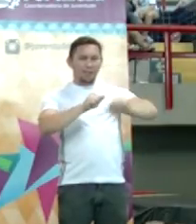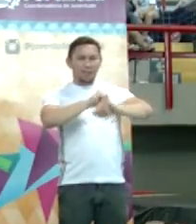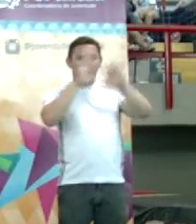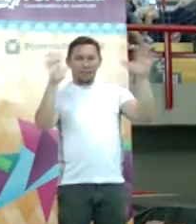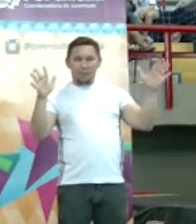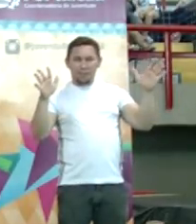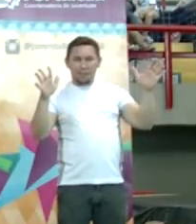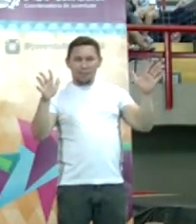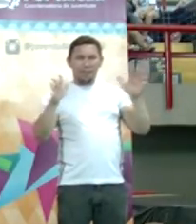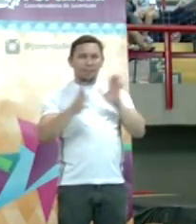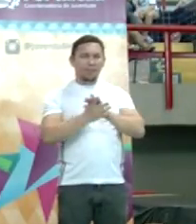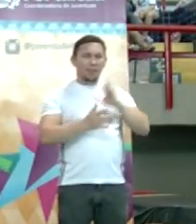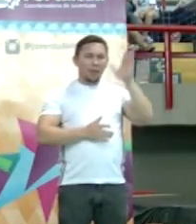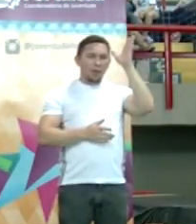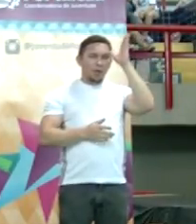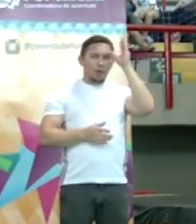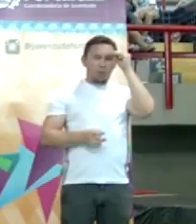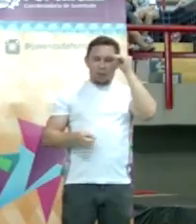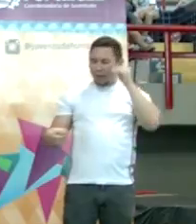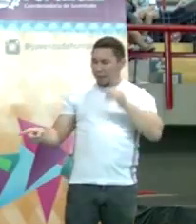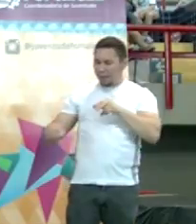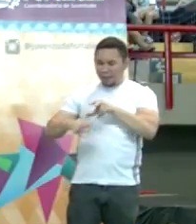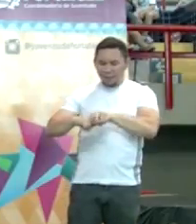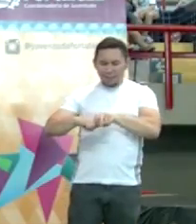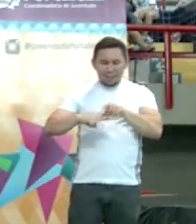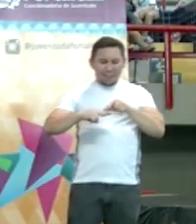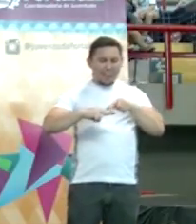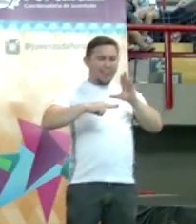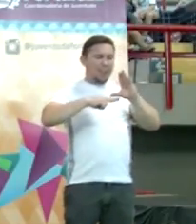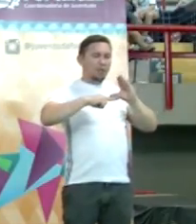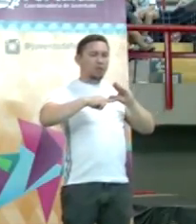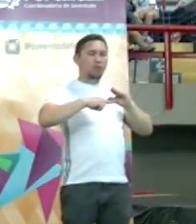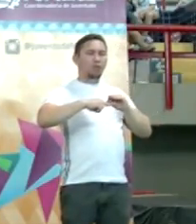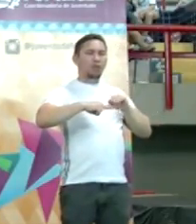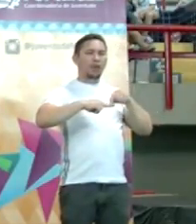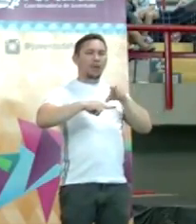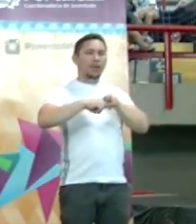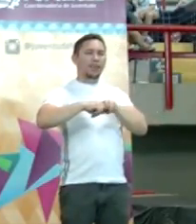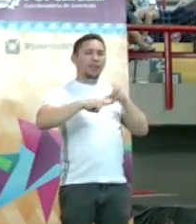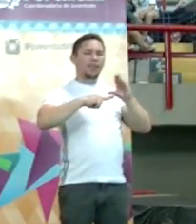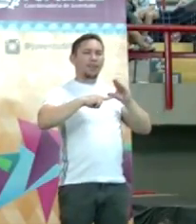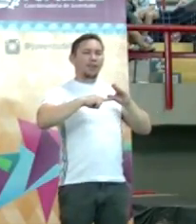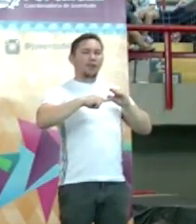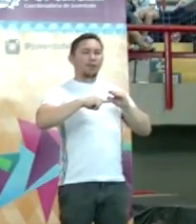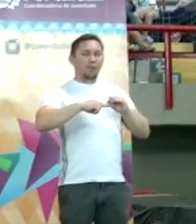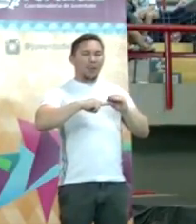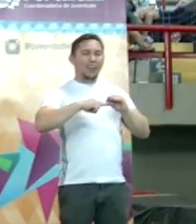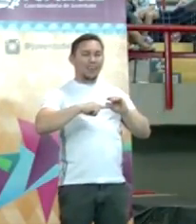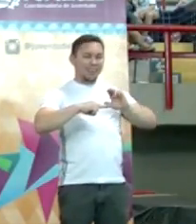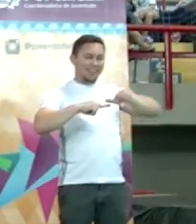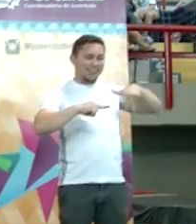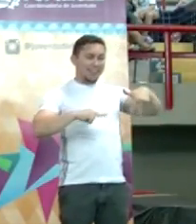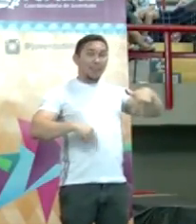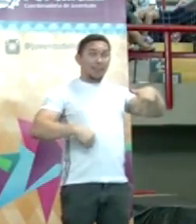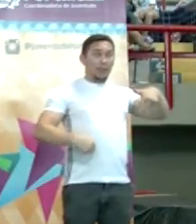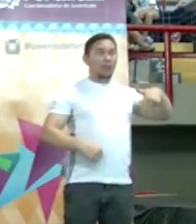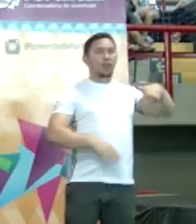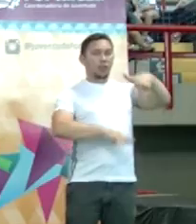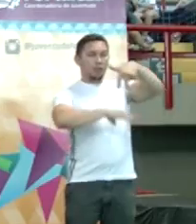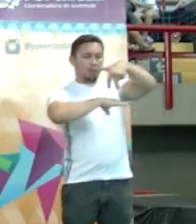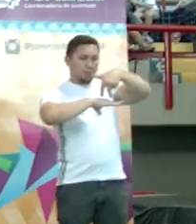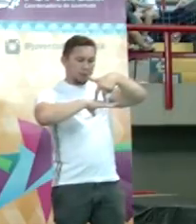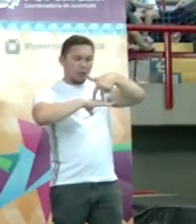entendendo? Aliviei a cadeira. Aí eu pergunto. Estou aqui sobre o